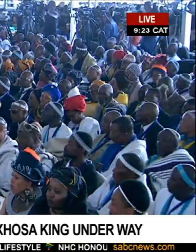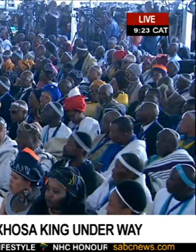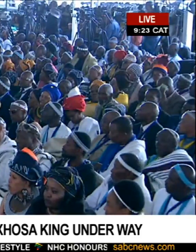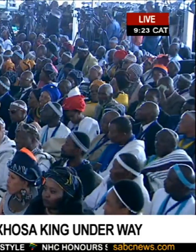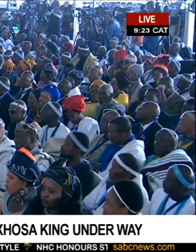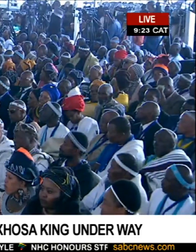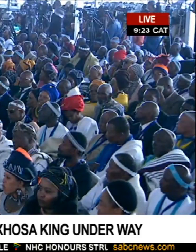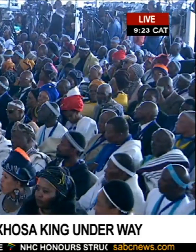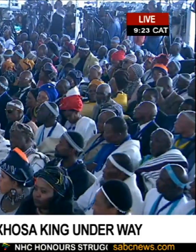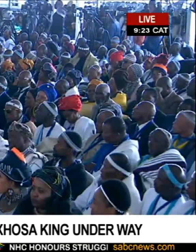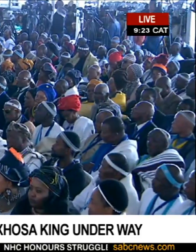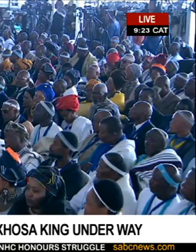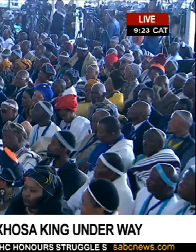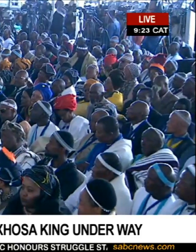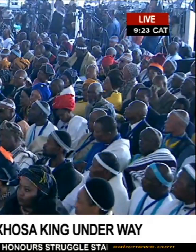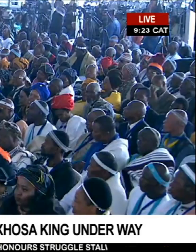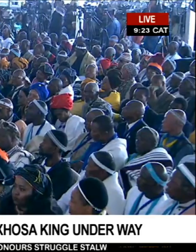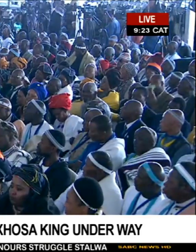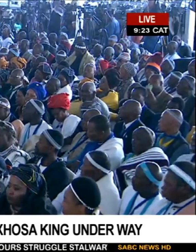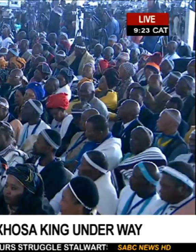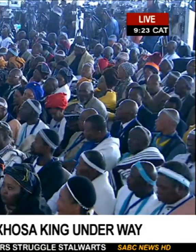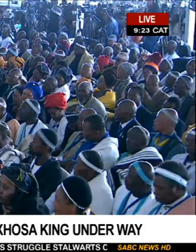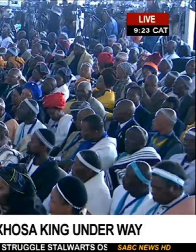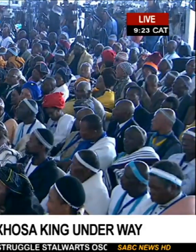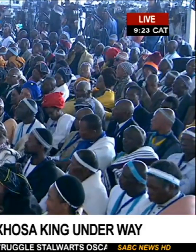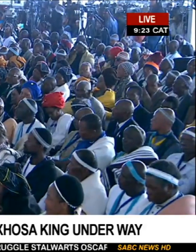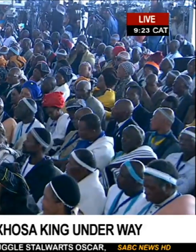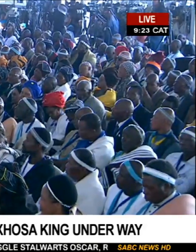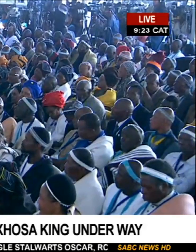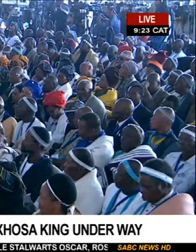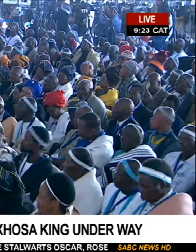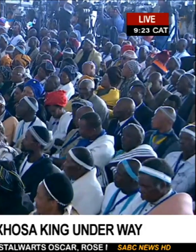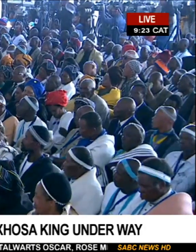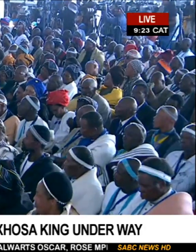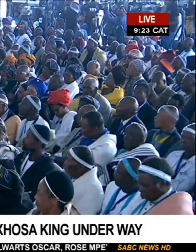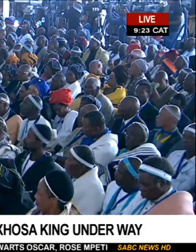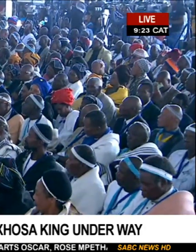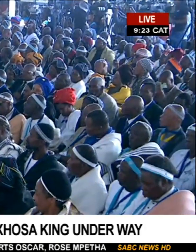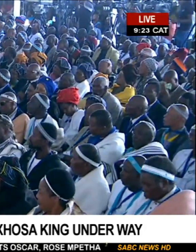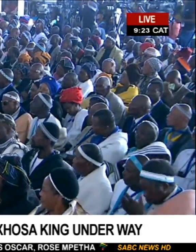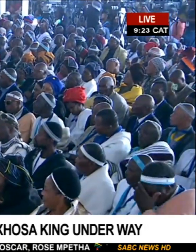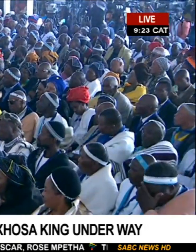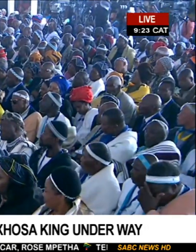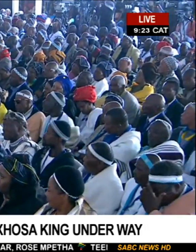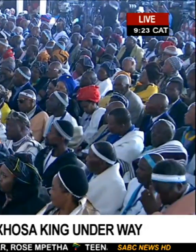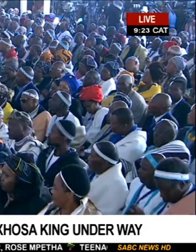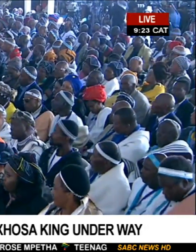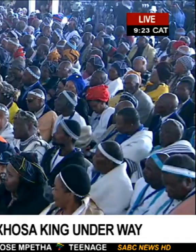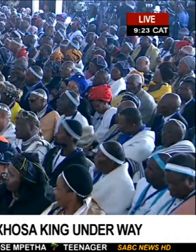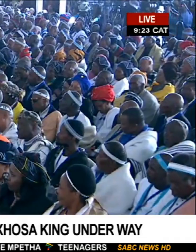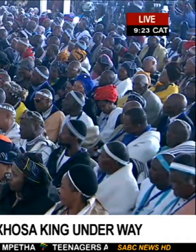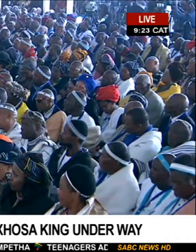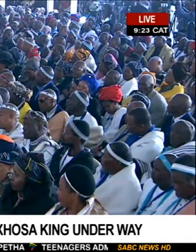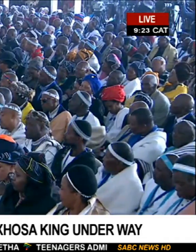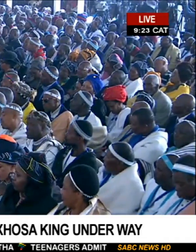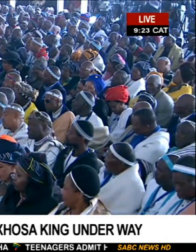makahambe owubaxelela uMakhado, makahambe owubaxelela uLabotsibeni,